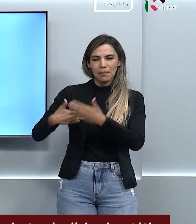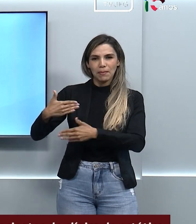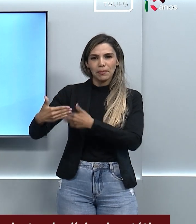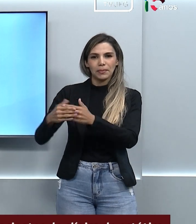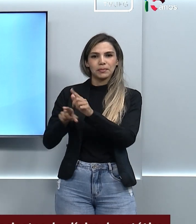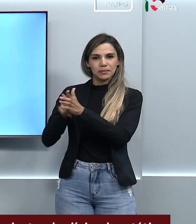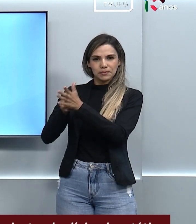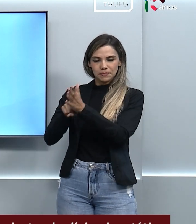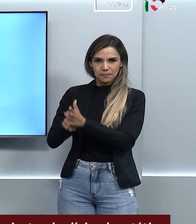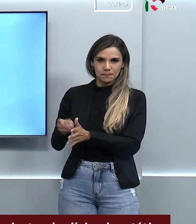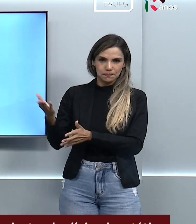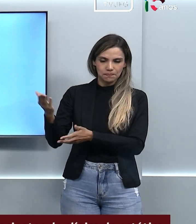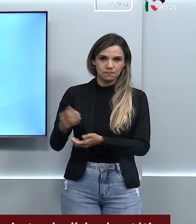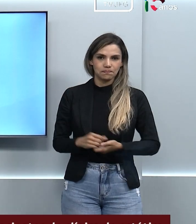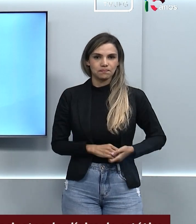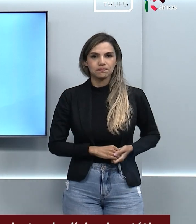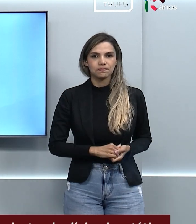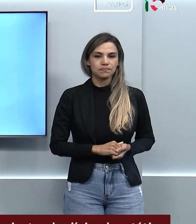investigações.